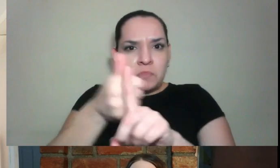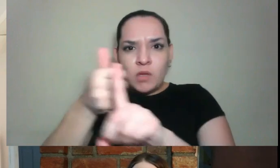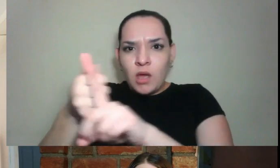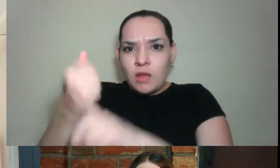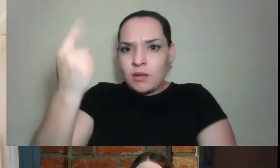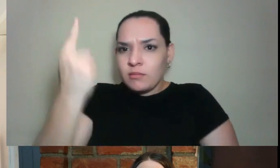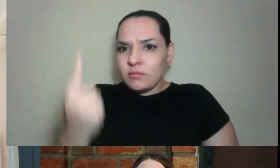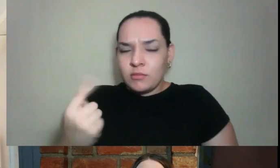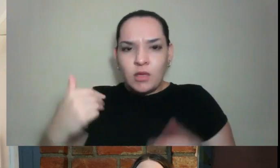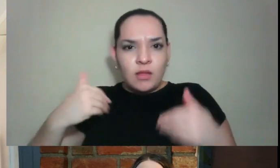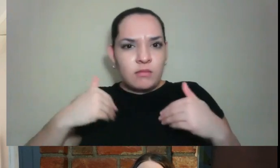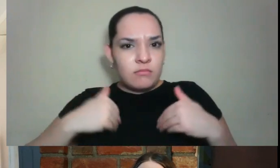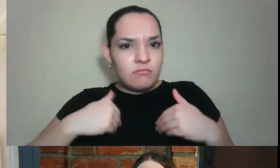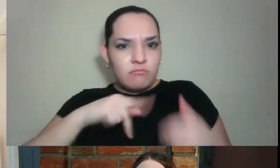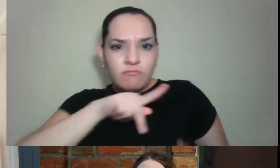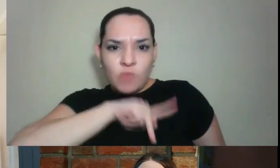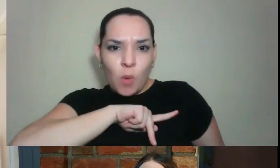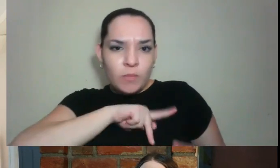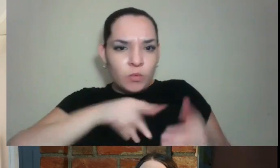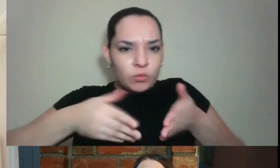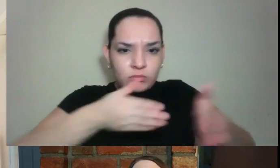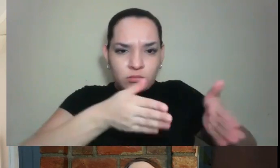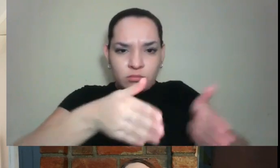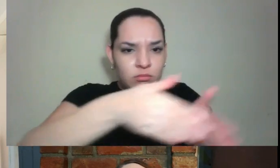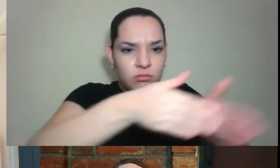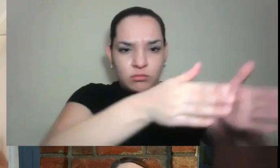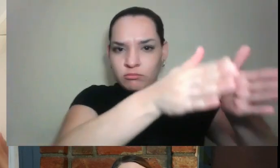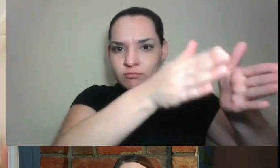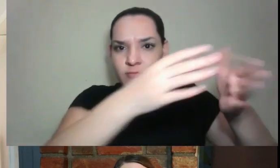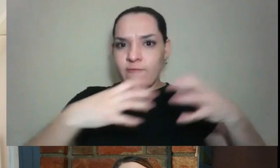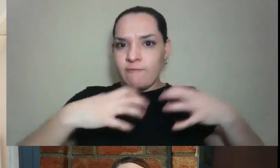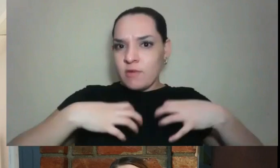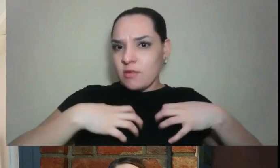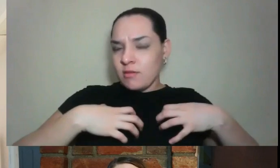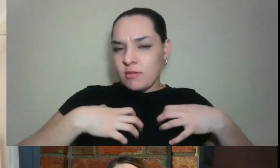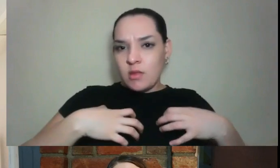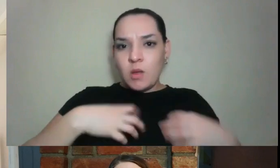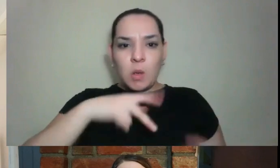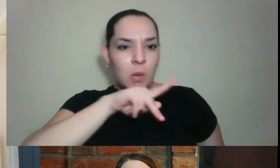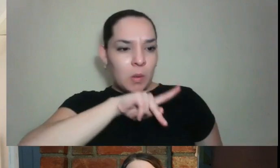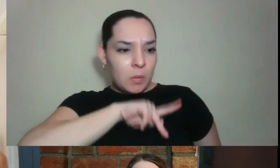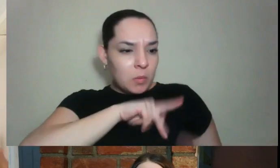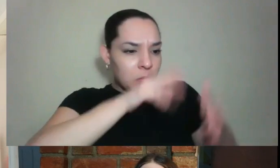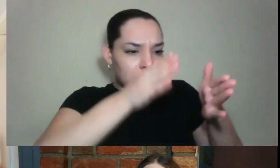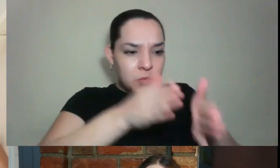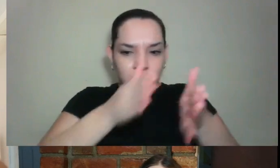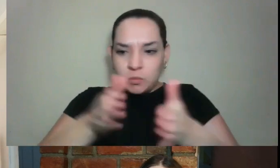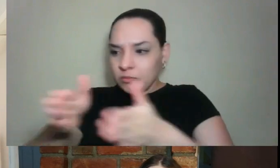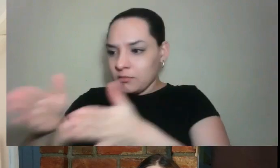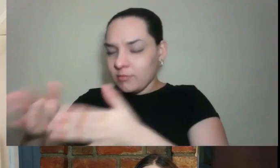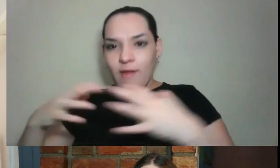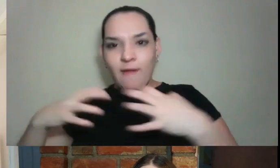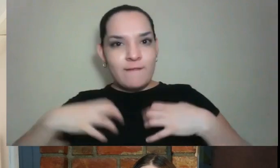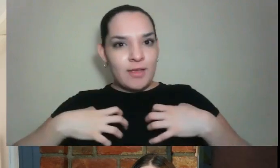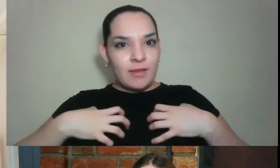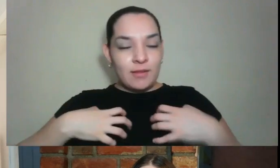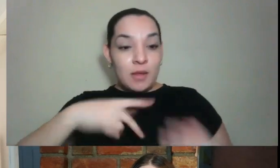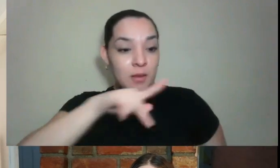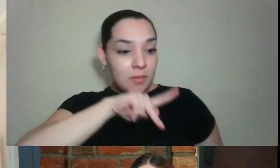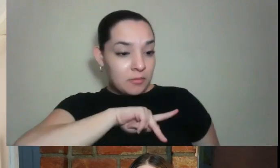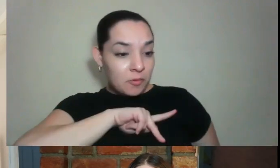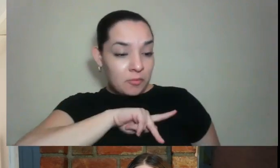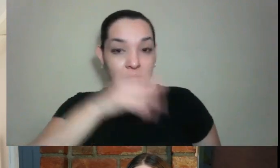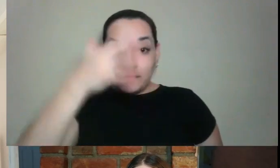Yo creo que cada persona tiene su camino, cada persona tiene su proceso, cada persona tiene sus creencias.